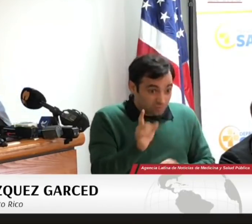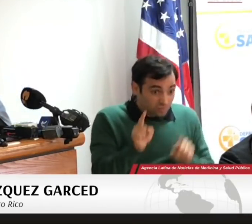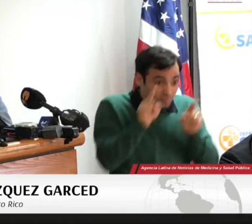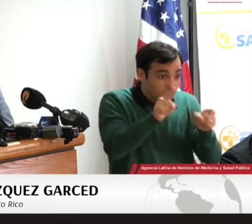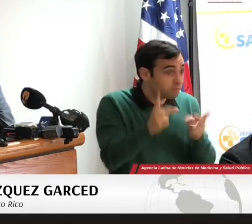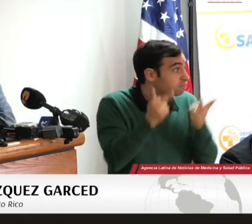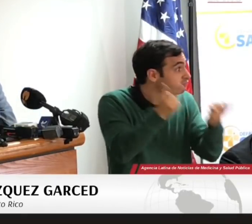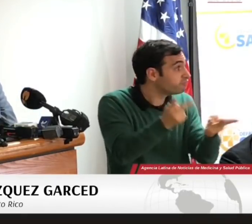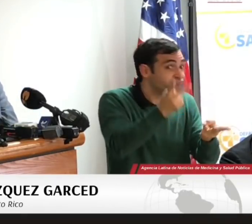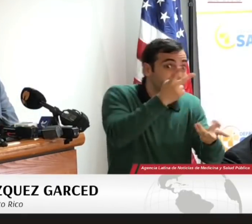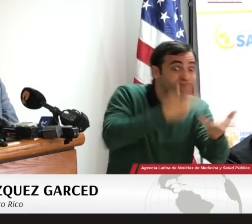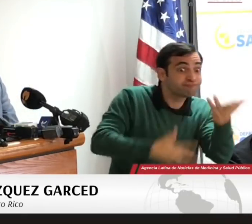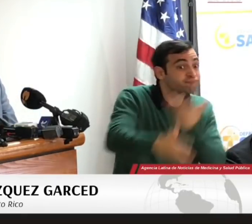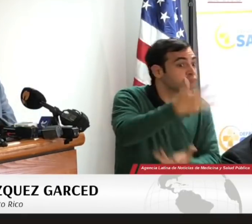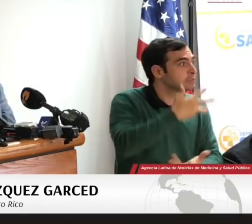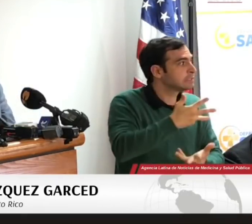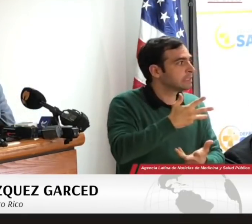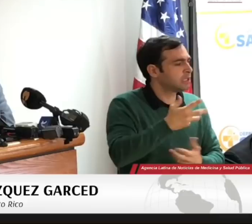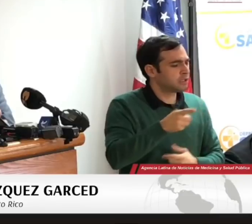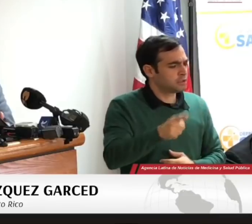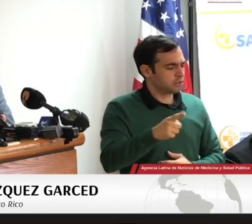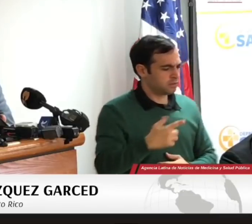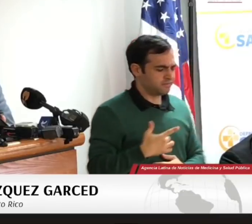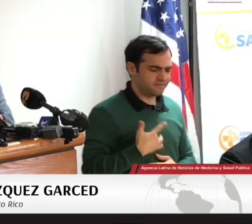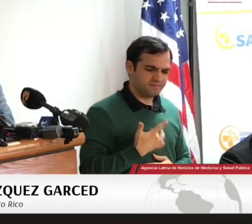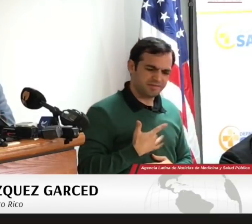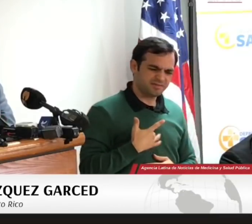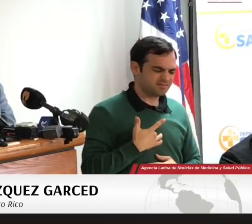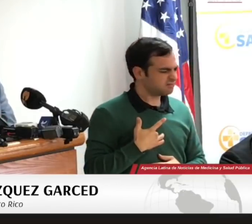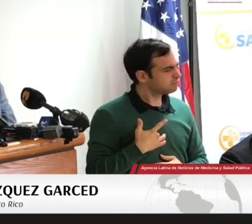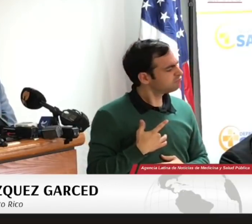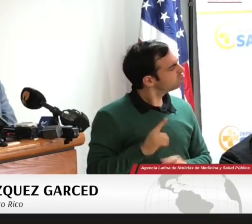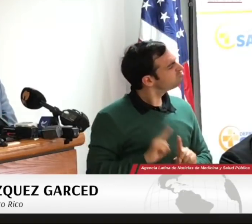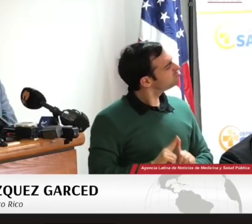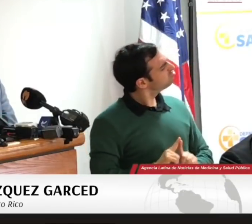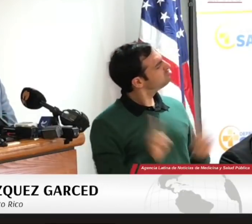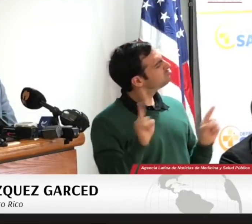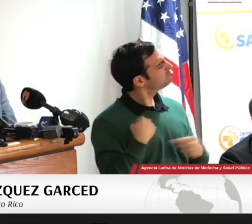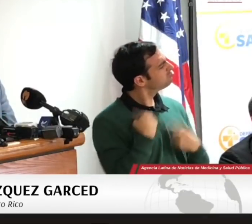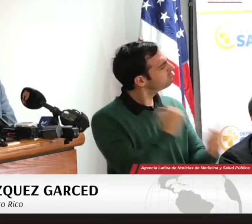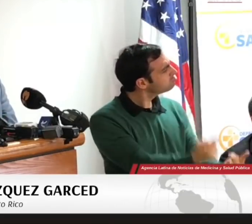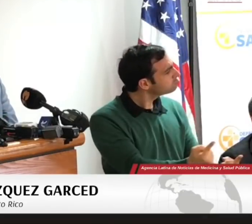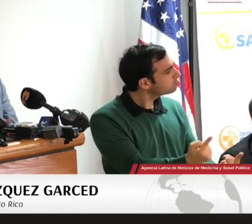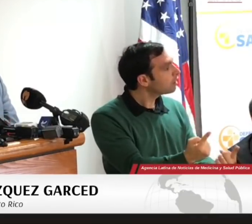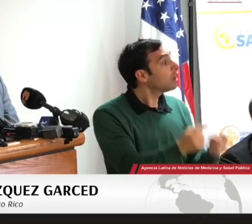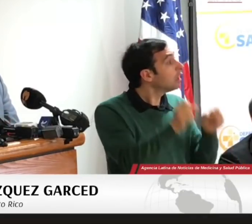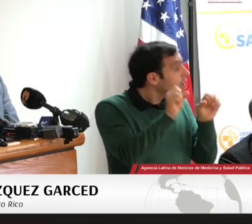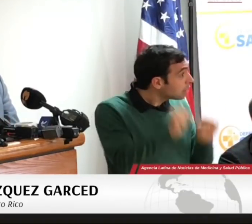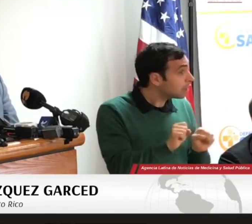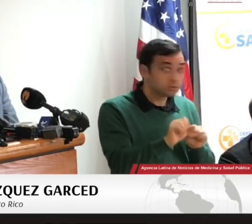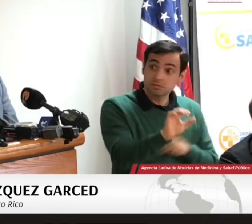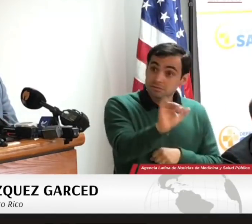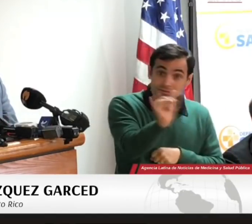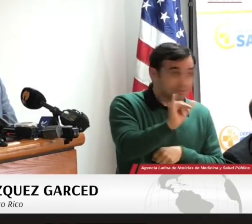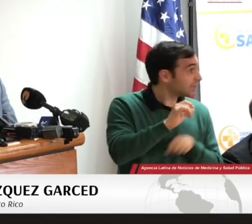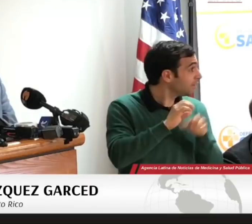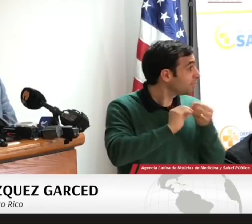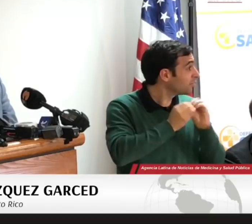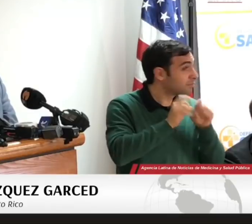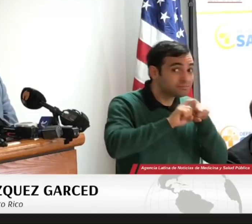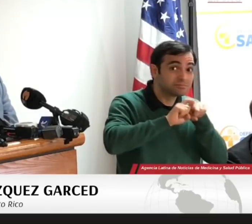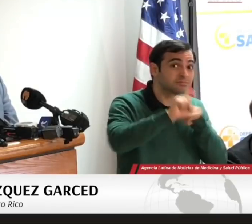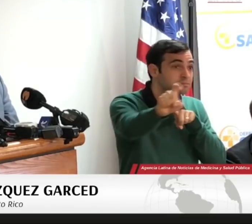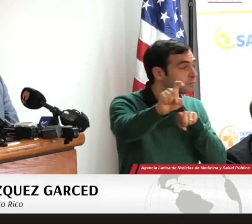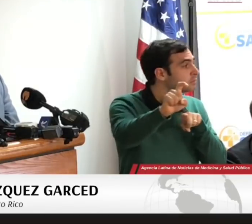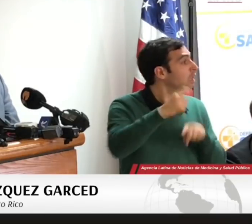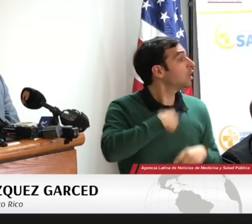han tenido alguna diferencia en su condición de salud, pueden utilizar el mismo teléfono para nosotros poder monitorearlo